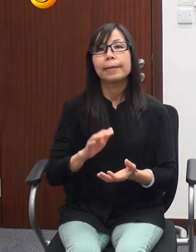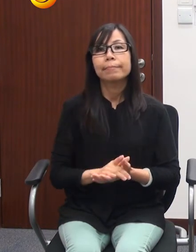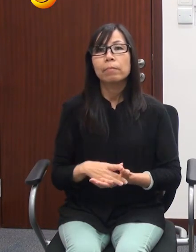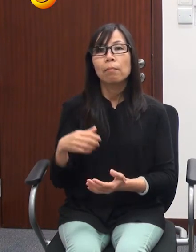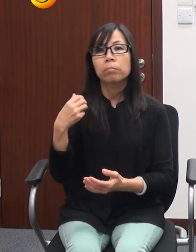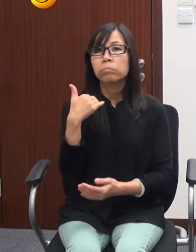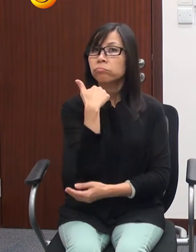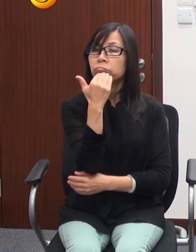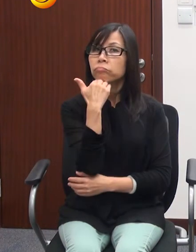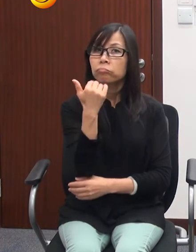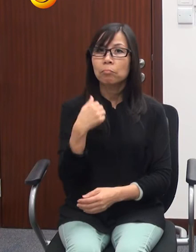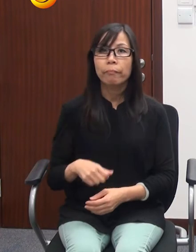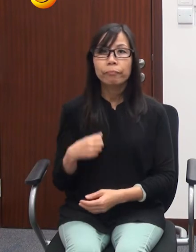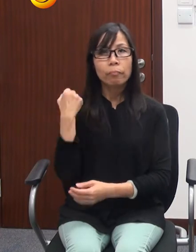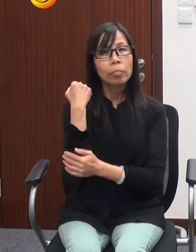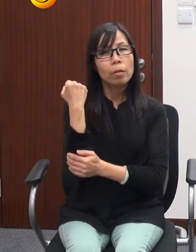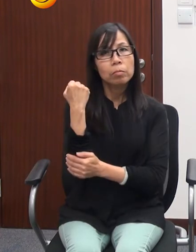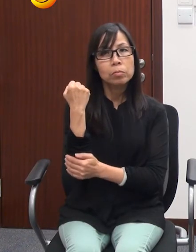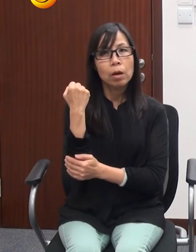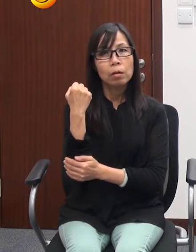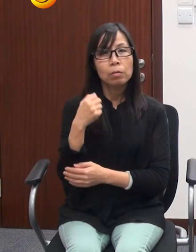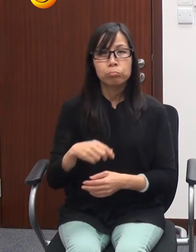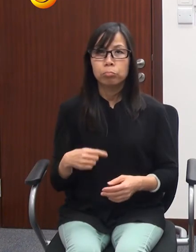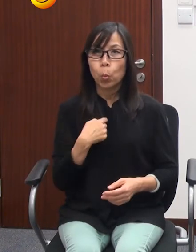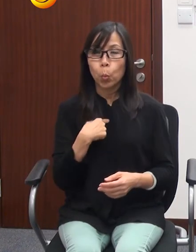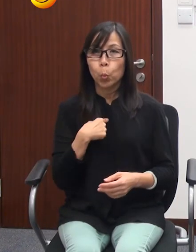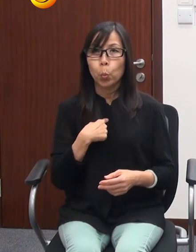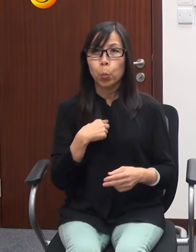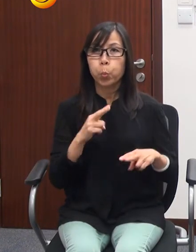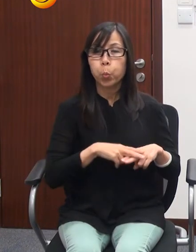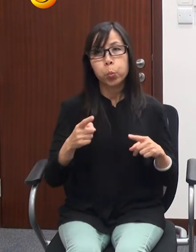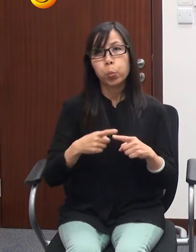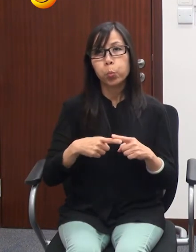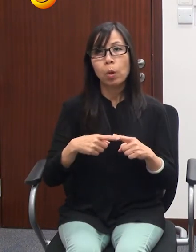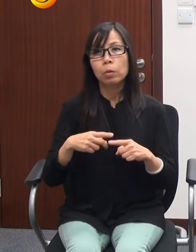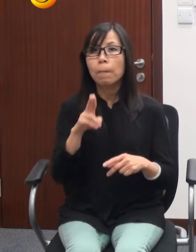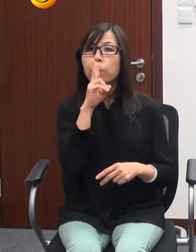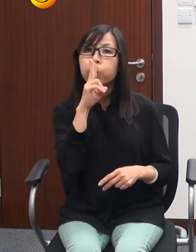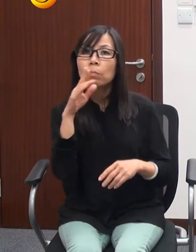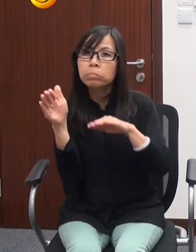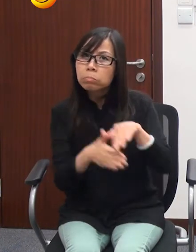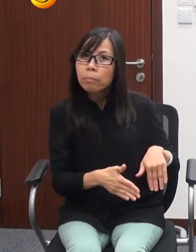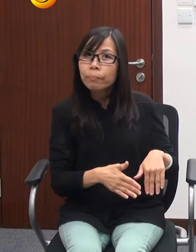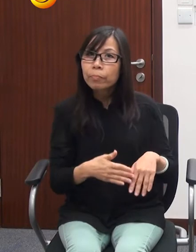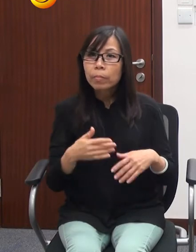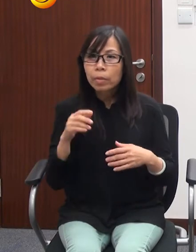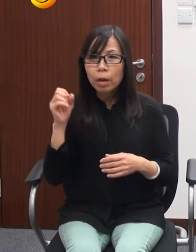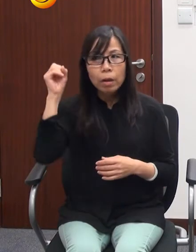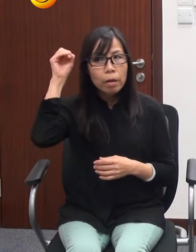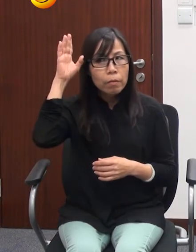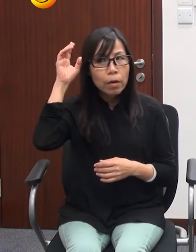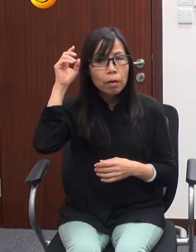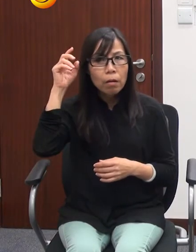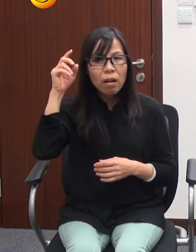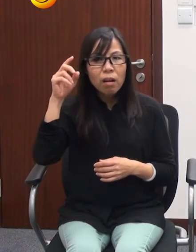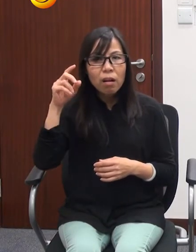國旗啊、台棺材話，我哋唔係中國人，你唔好咁多事咯。但是你發覺黐埋成日發覺到啲嘢都九唔